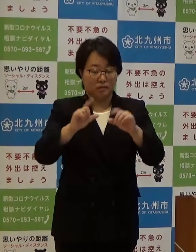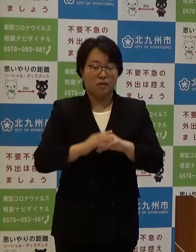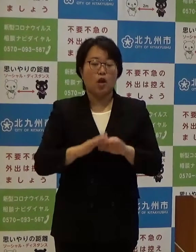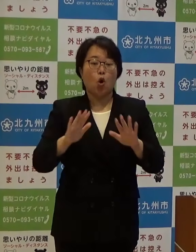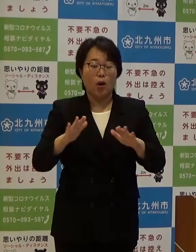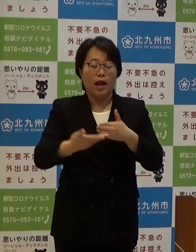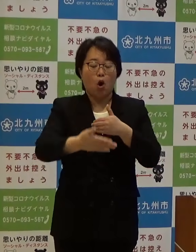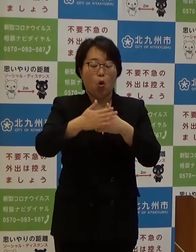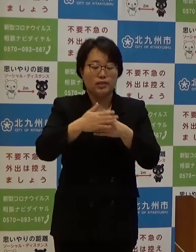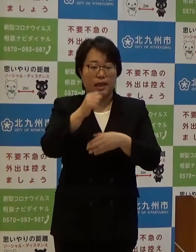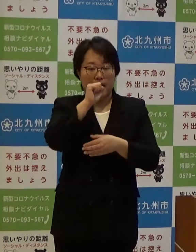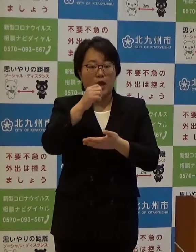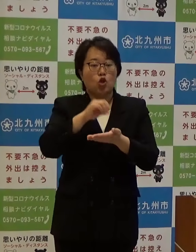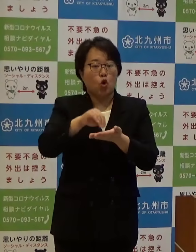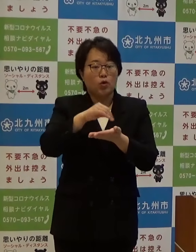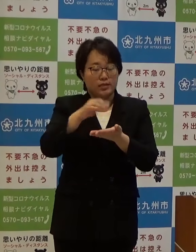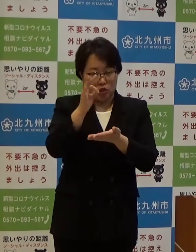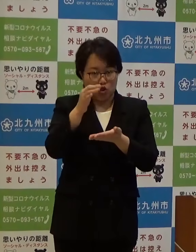にですね、